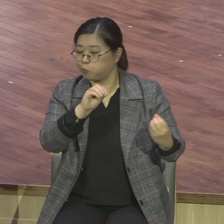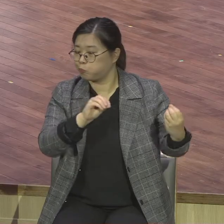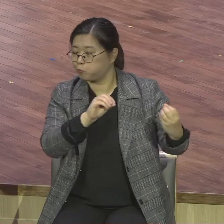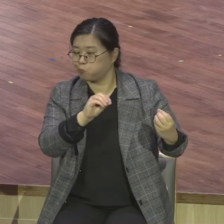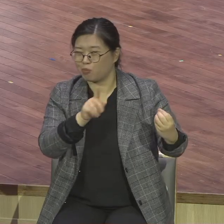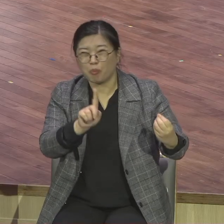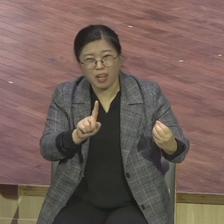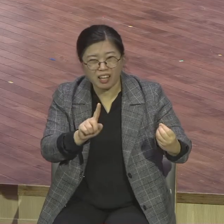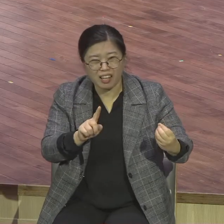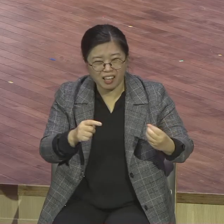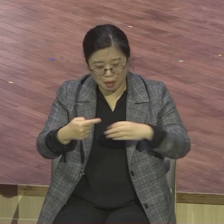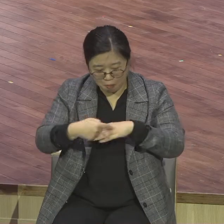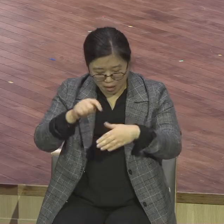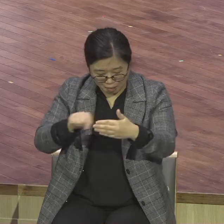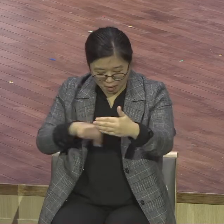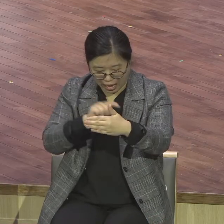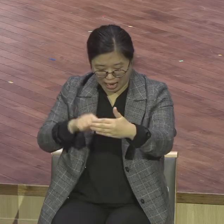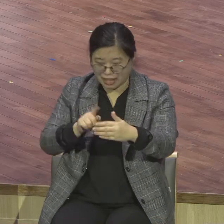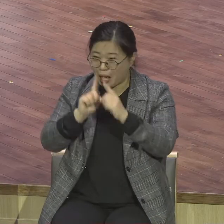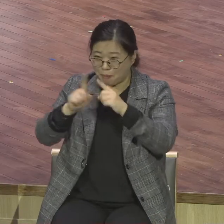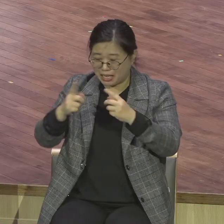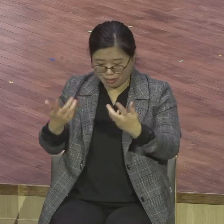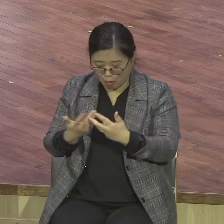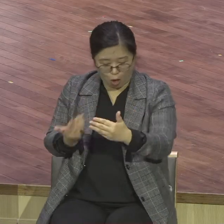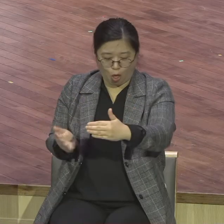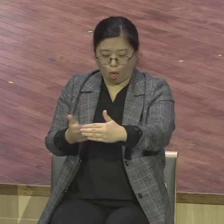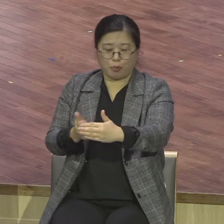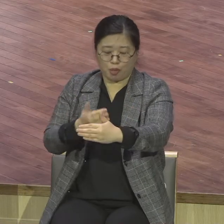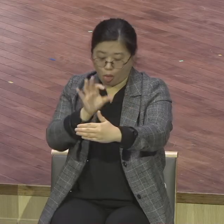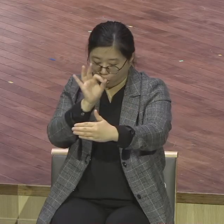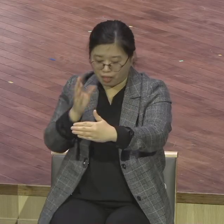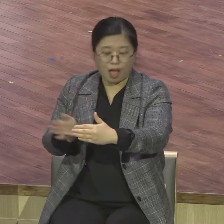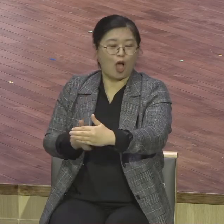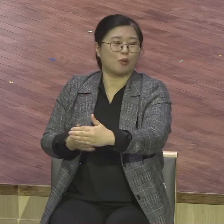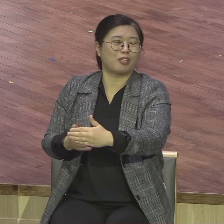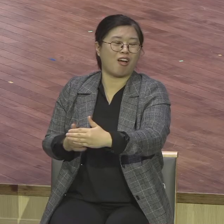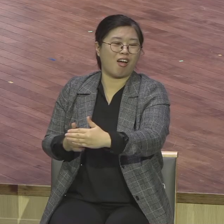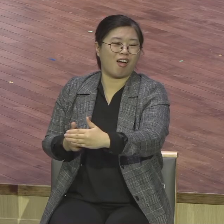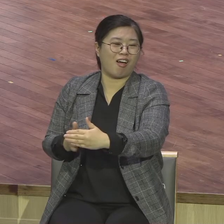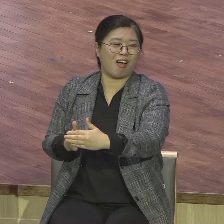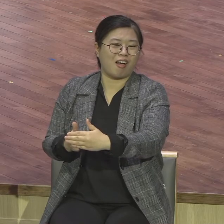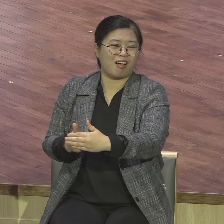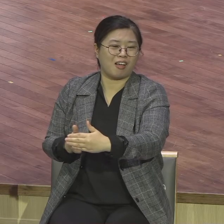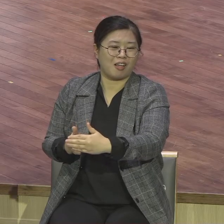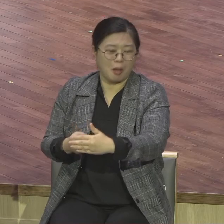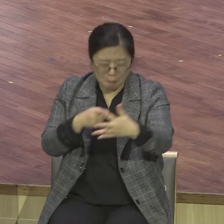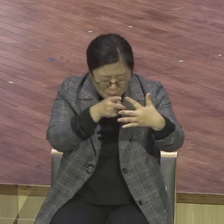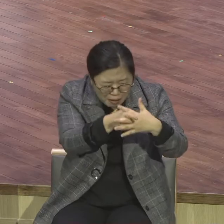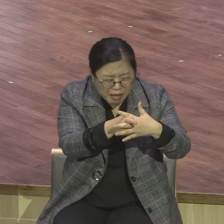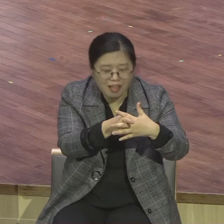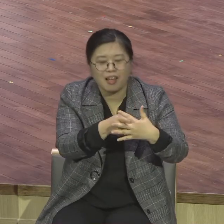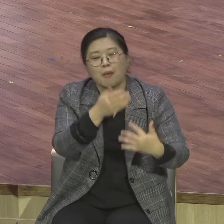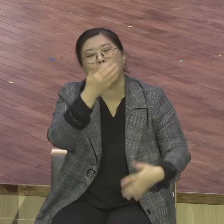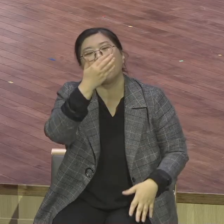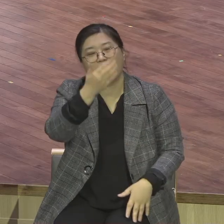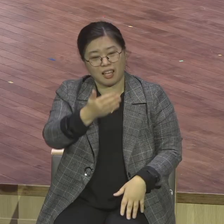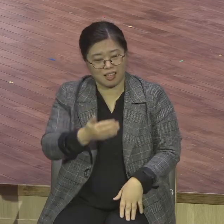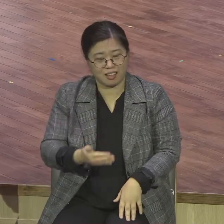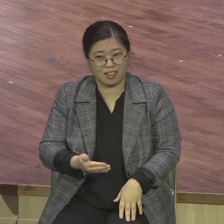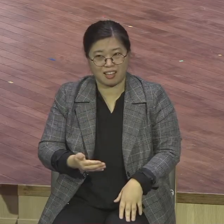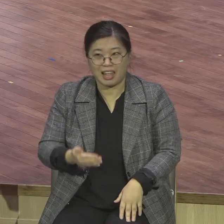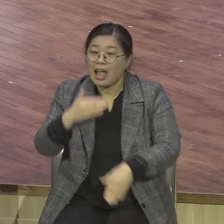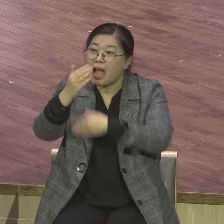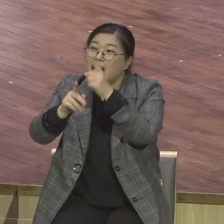없어요. 뻥이야. 그래놓고 응답 못 받는다고. 그래놓고 날 고생한다고. 말씀이 하나도 없는데. 하나님은